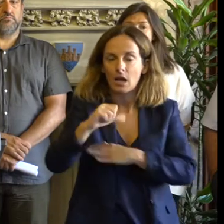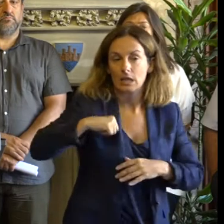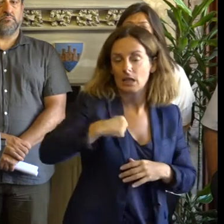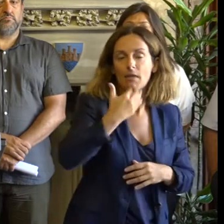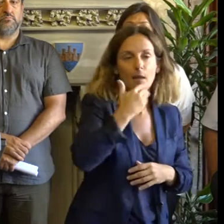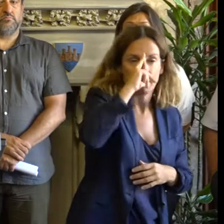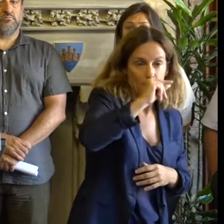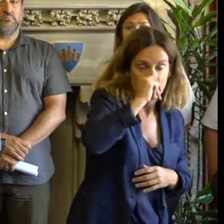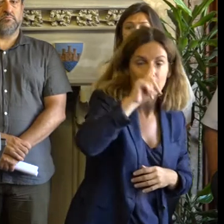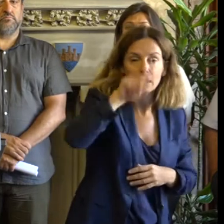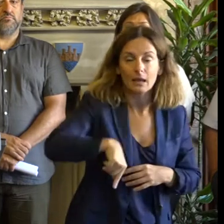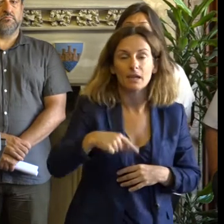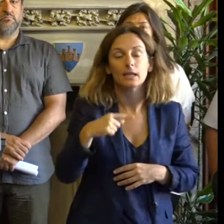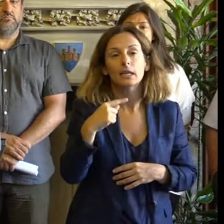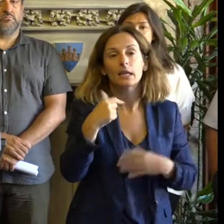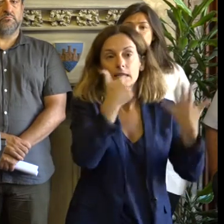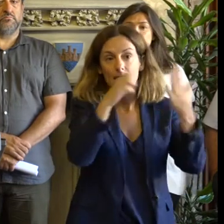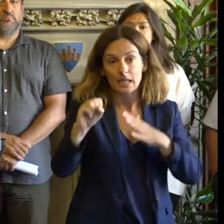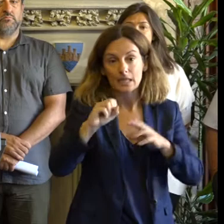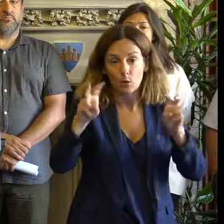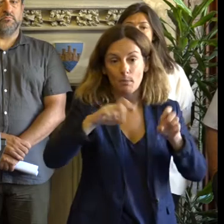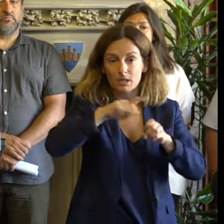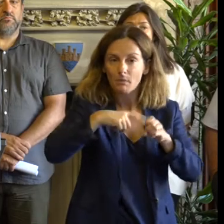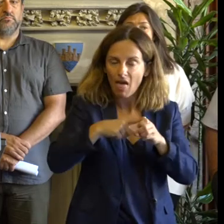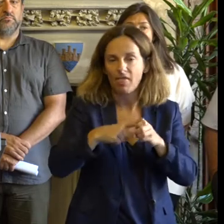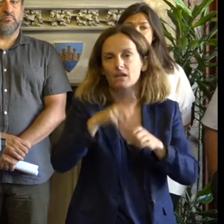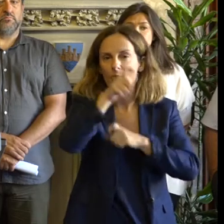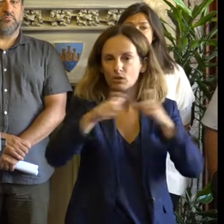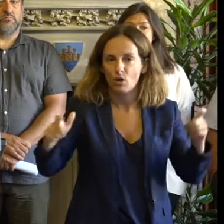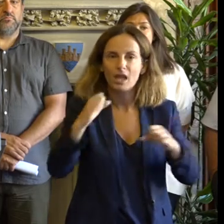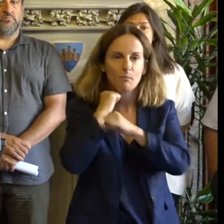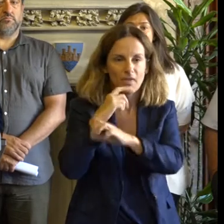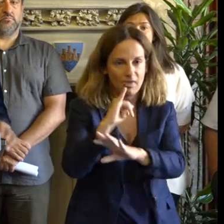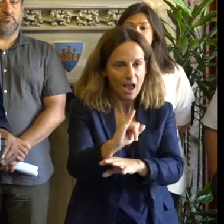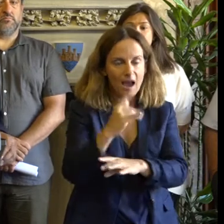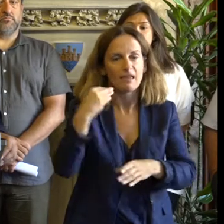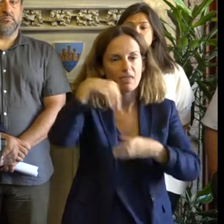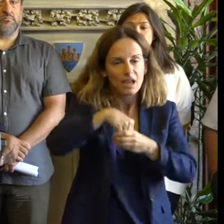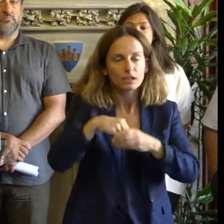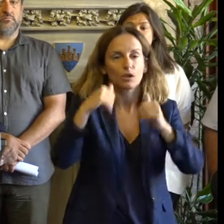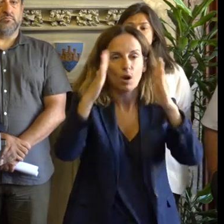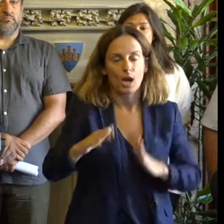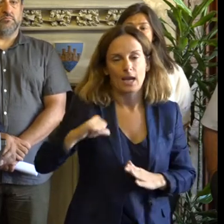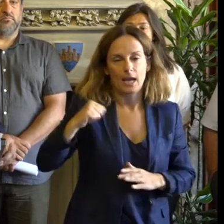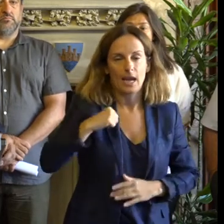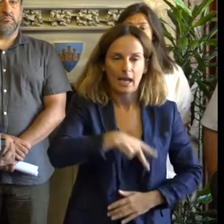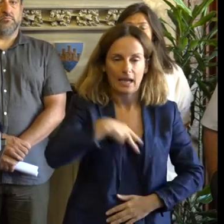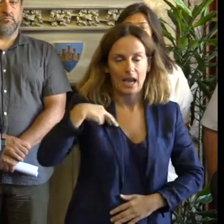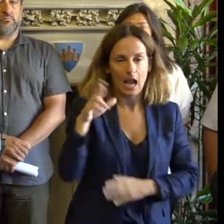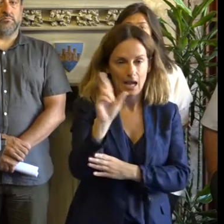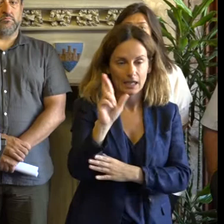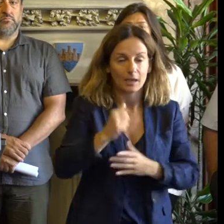places per a persones dependents a la llar d'ancians de General Riera. En temes de promoció